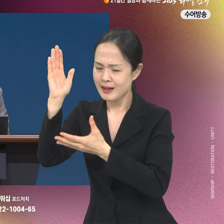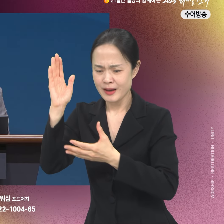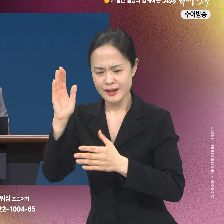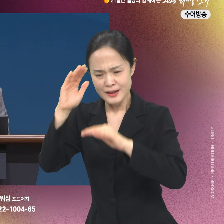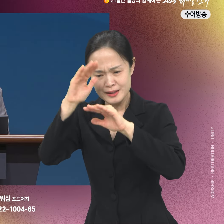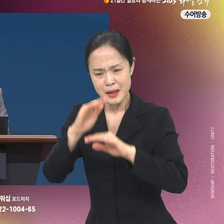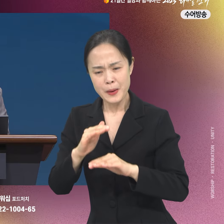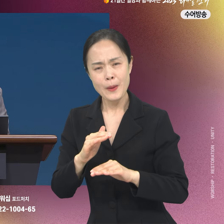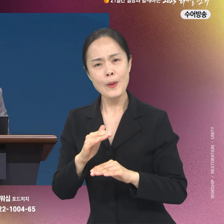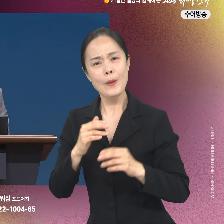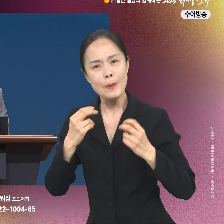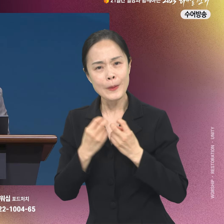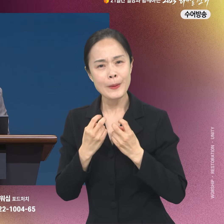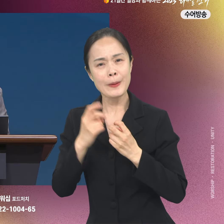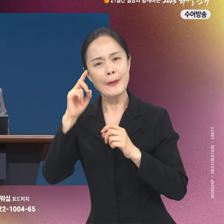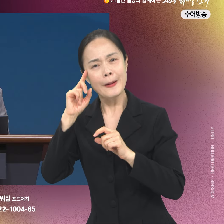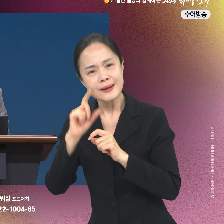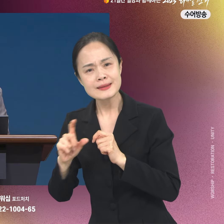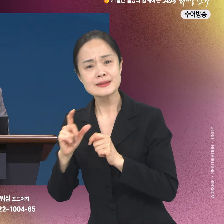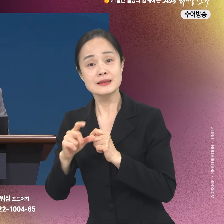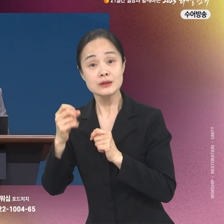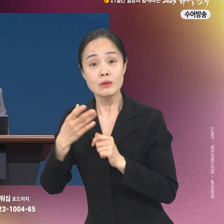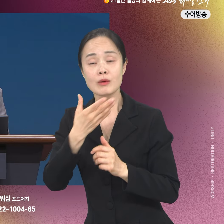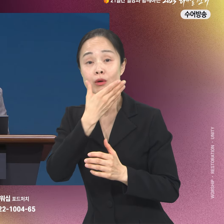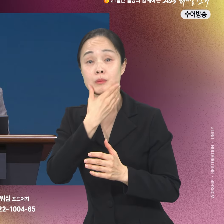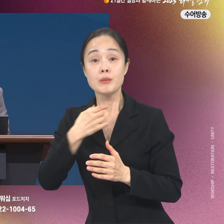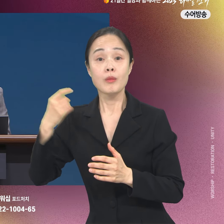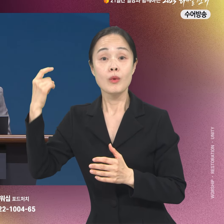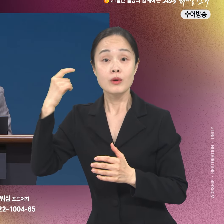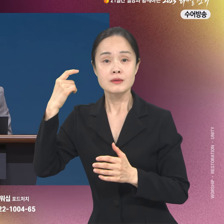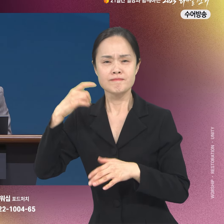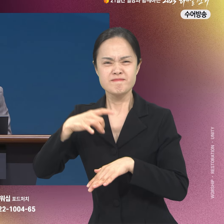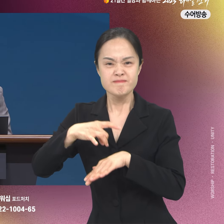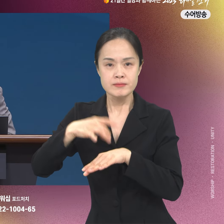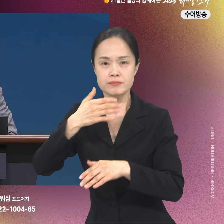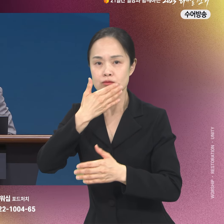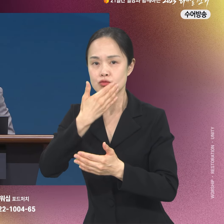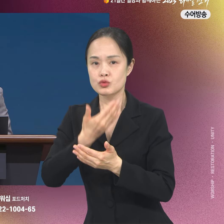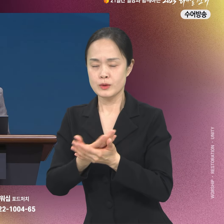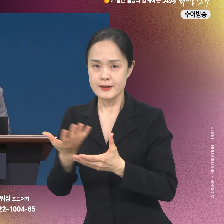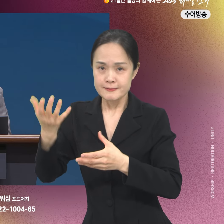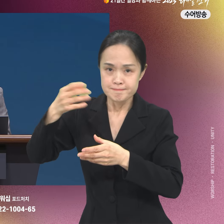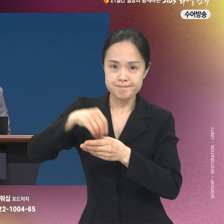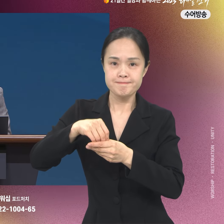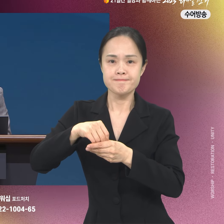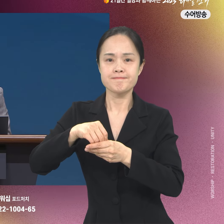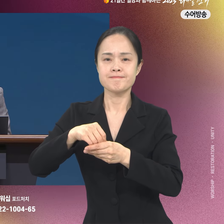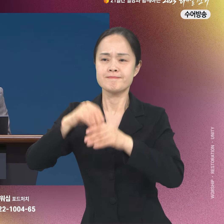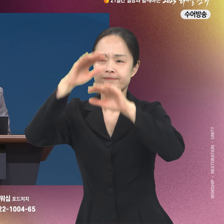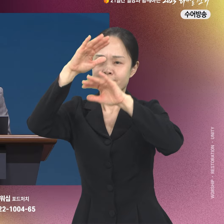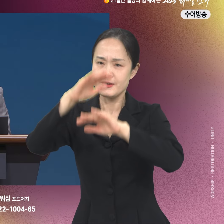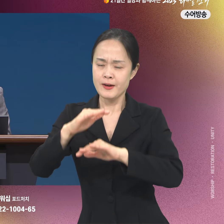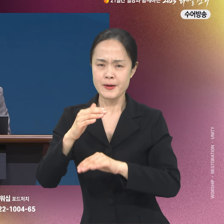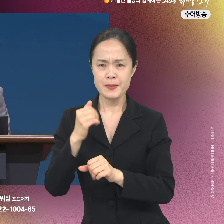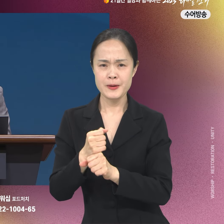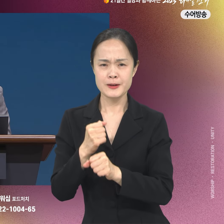복음의 핵심이 전달돼야 되려면 그렇다면 무엇을 추려야 될 건가 이 기준을 저는 찾아야 했습니다.